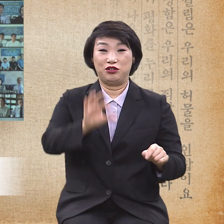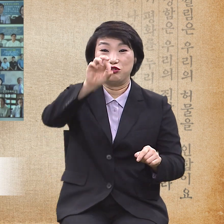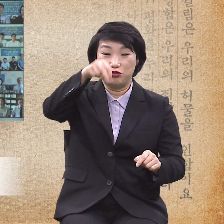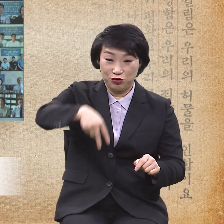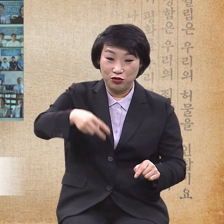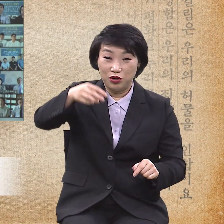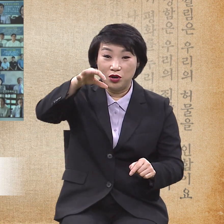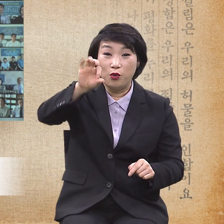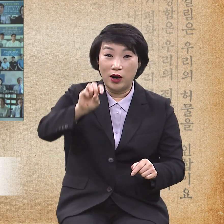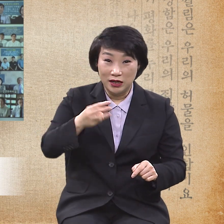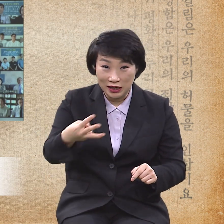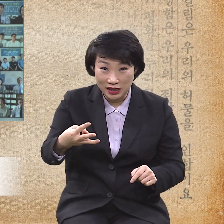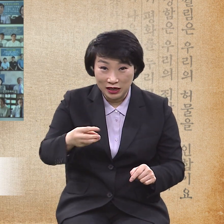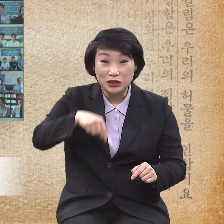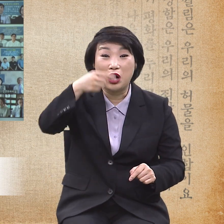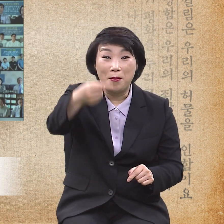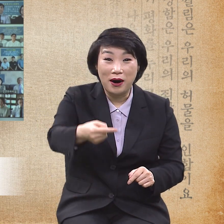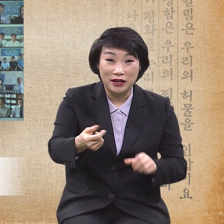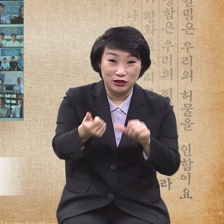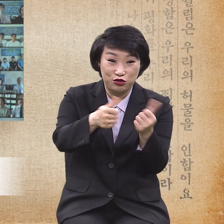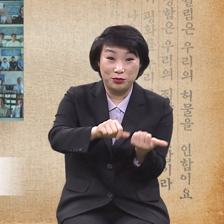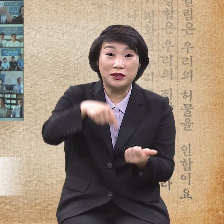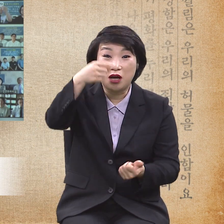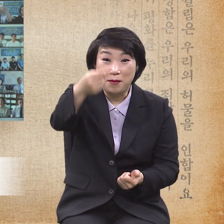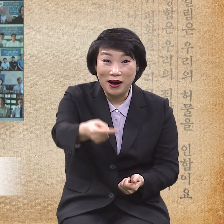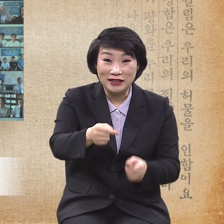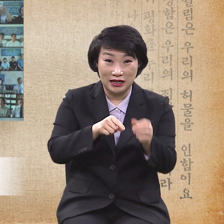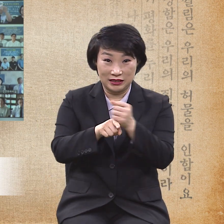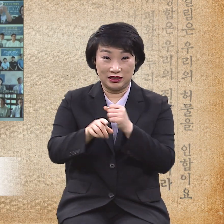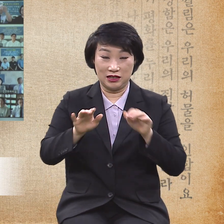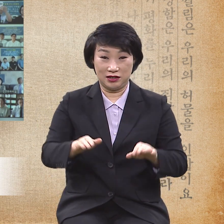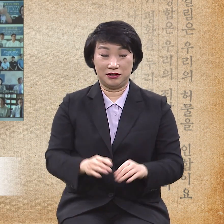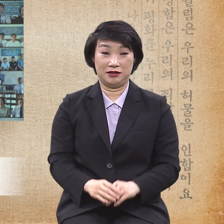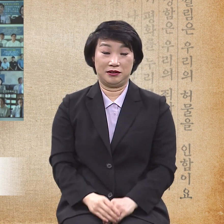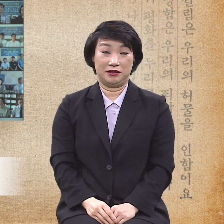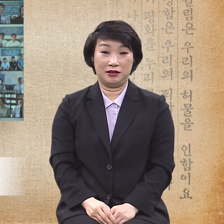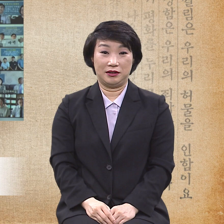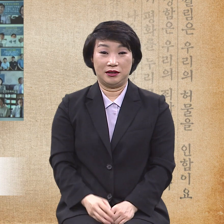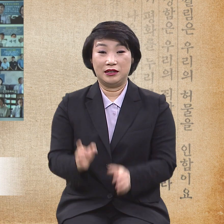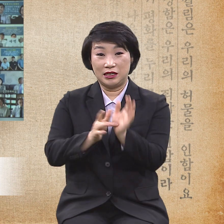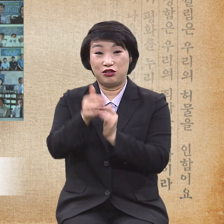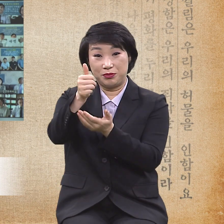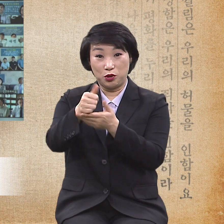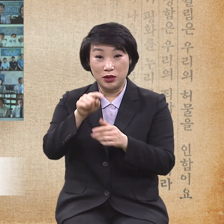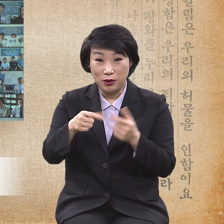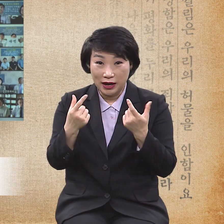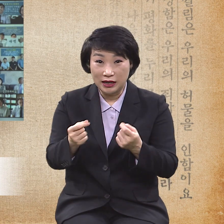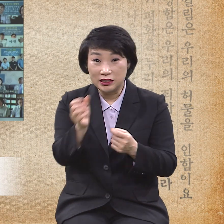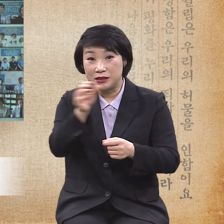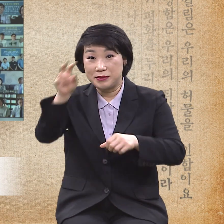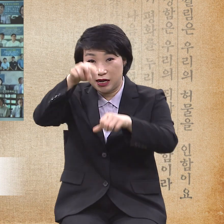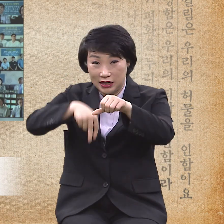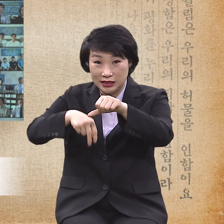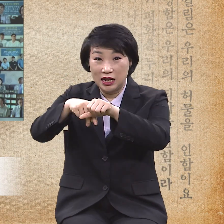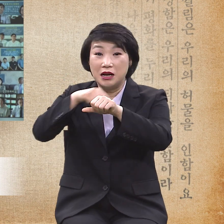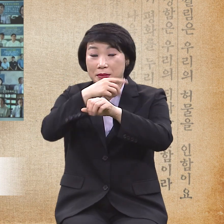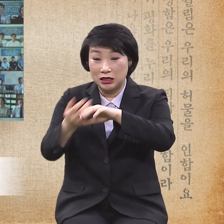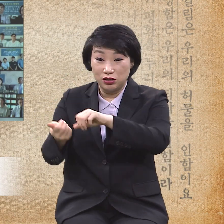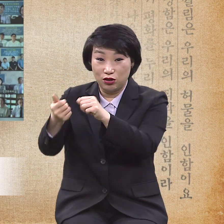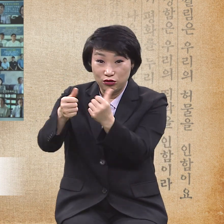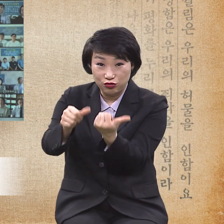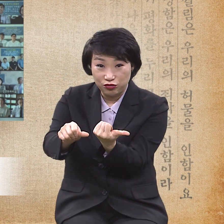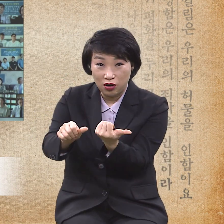유월이라고 합니다. 넘어갔다. 죽음이 넘어갔다 그 말입니다. 예수님도 이와 같이 십자가에 달려 피